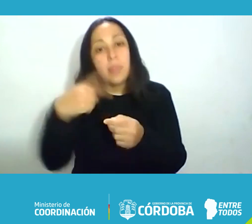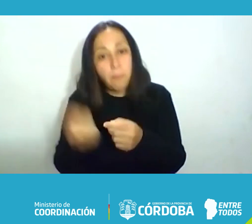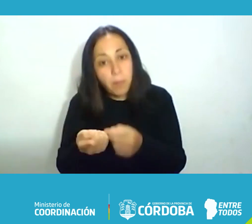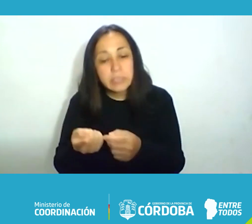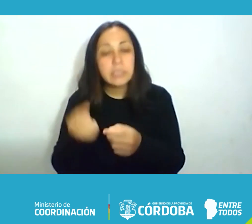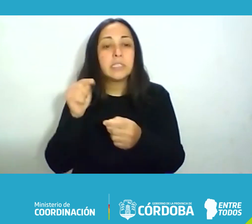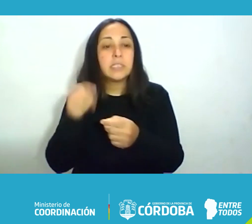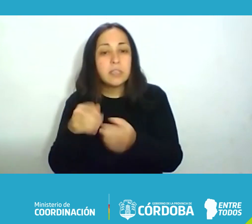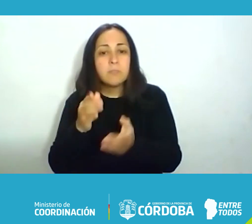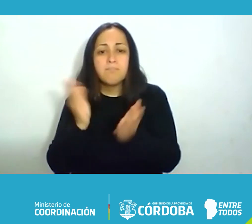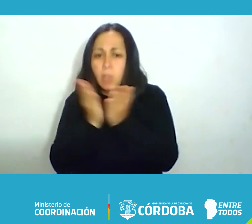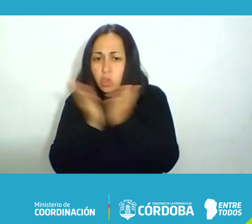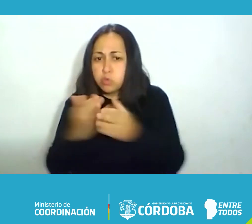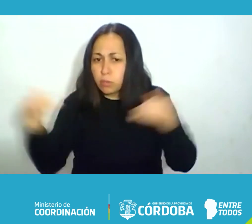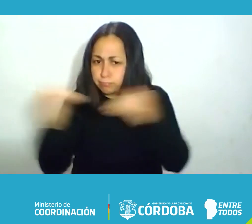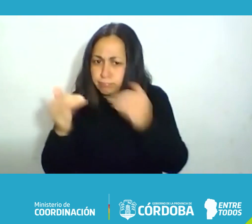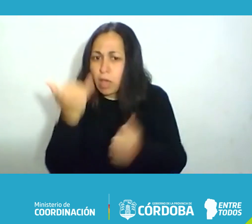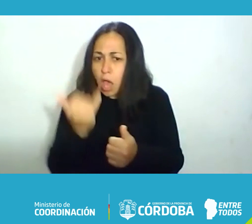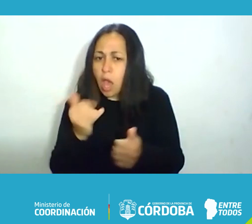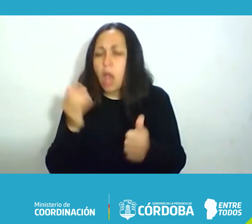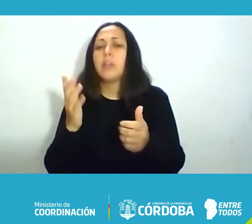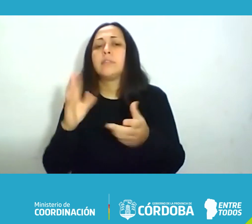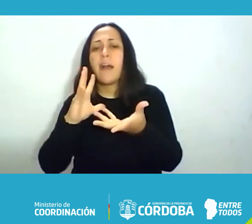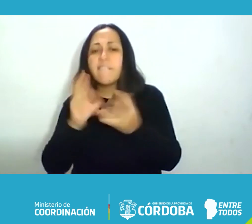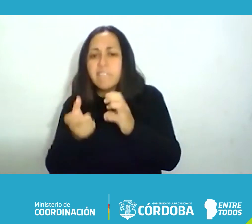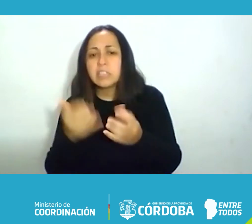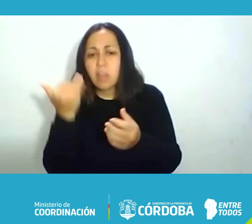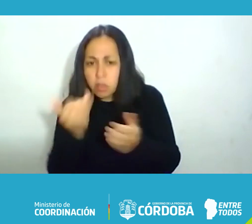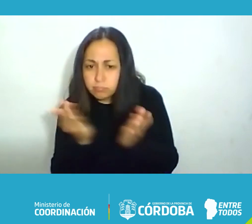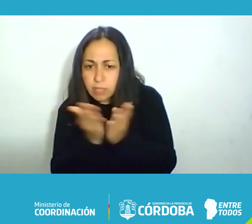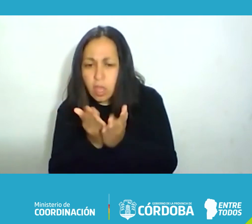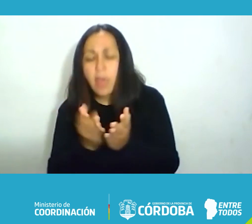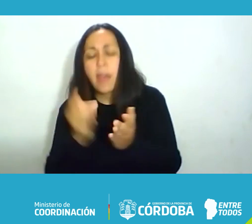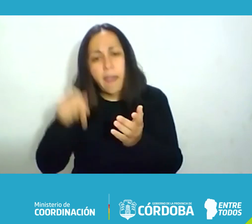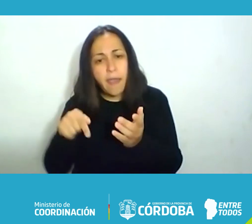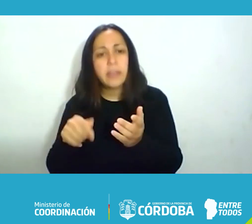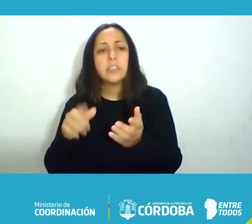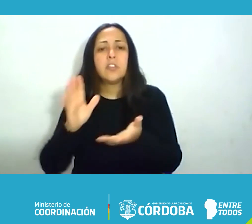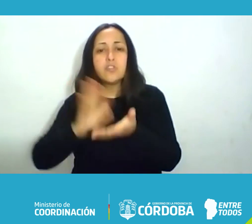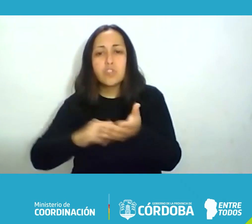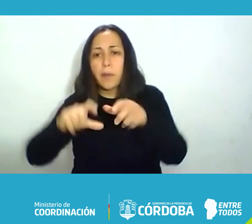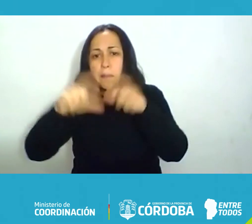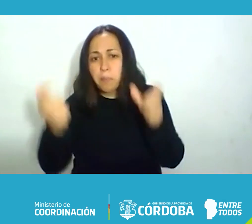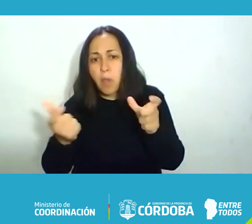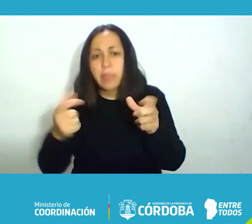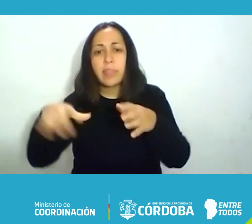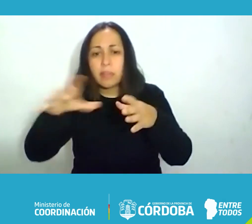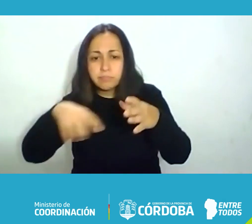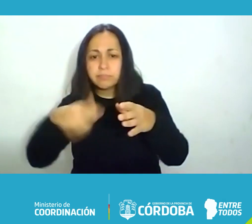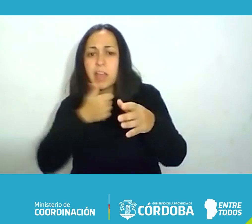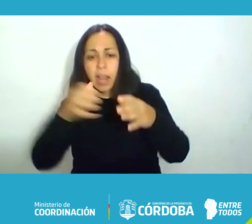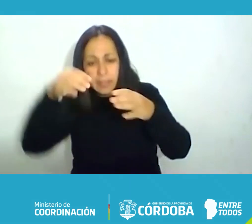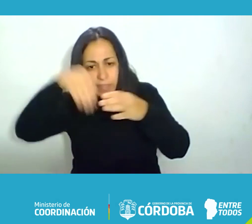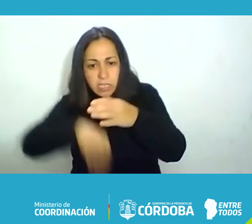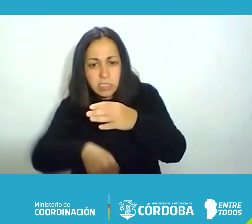Finalmente, destaca que se siguieron estudios de tránsito, afectación parcelaria, hidrológicos, hidráulicos, geológicos y geotécnicos de puentes y alcantarillas.